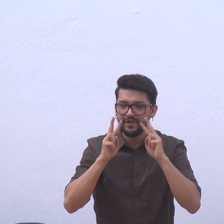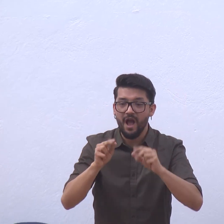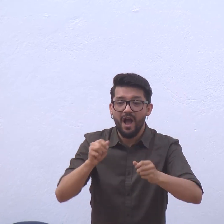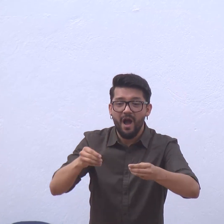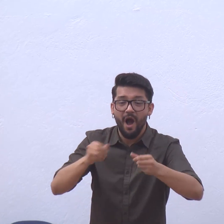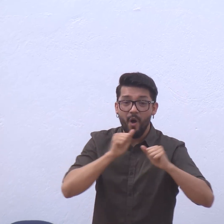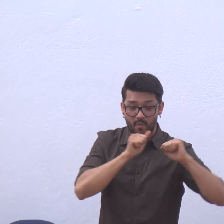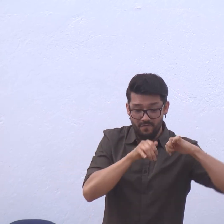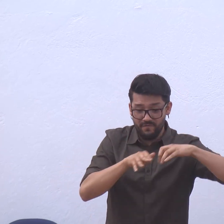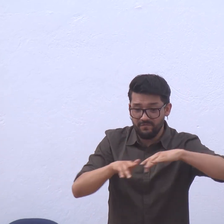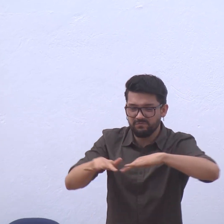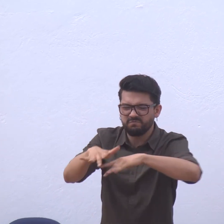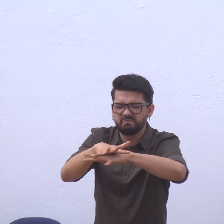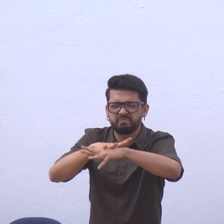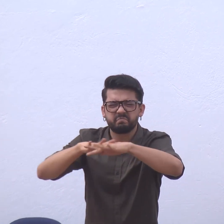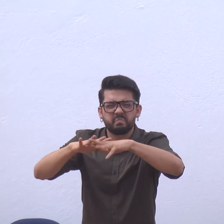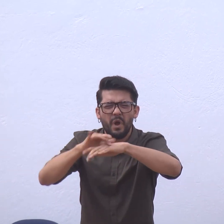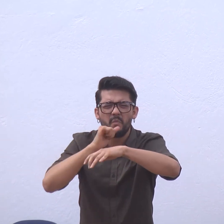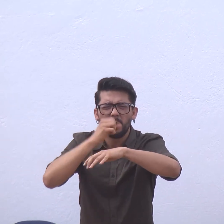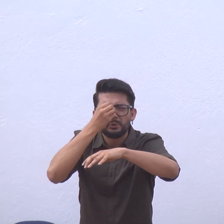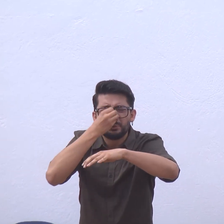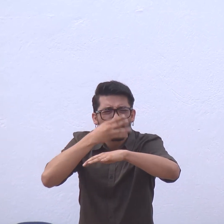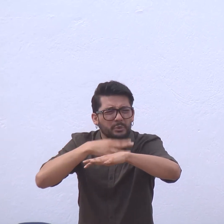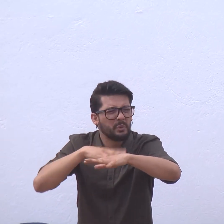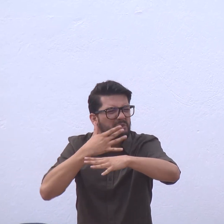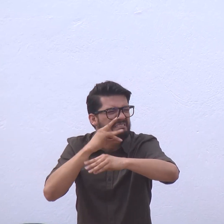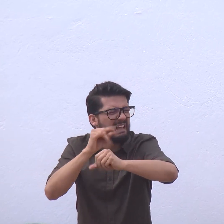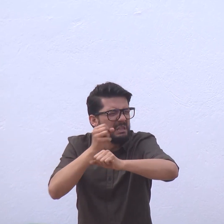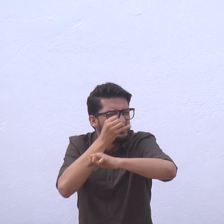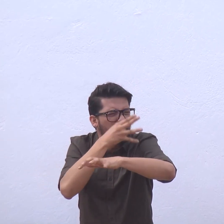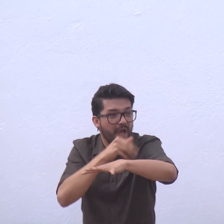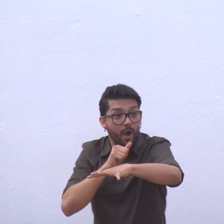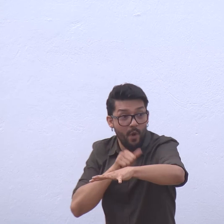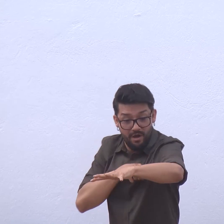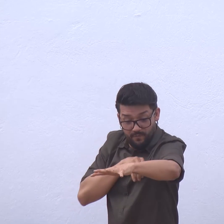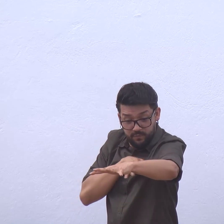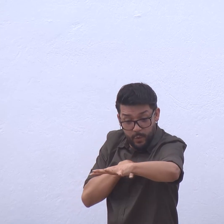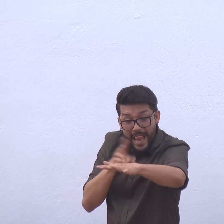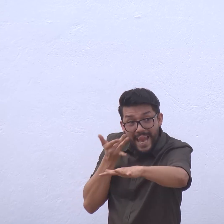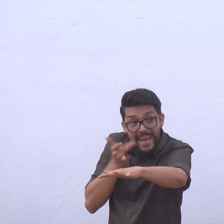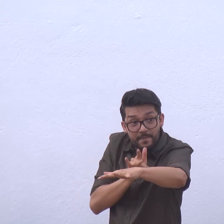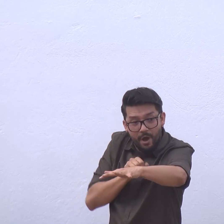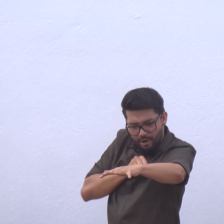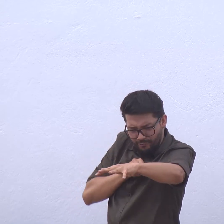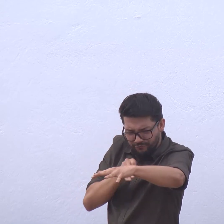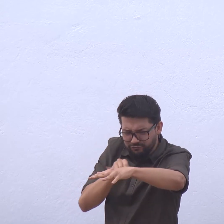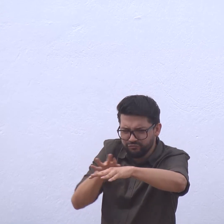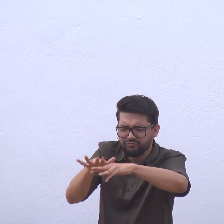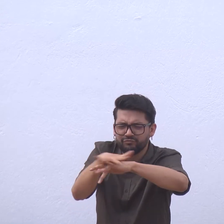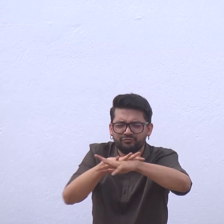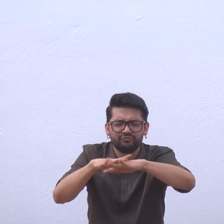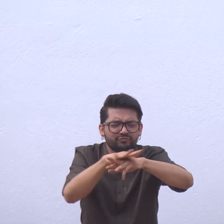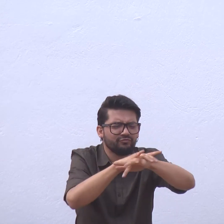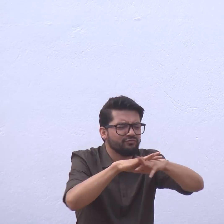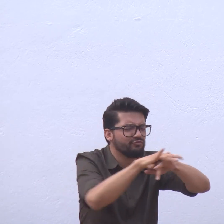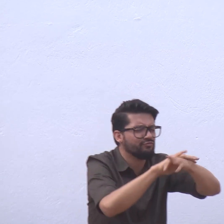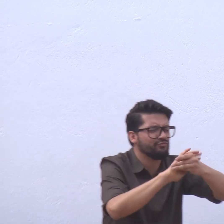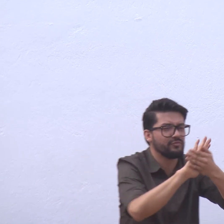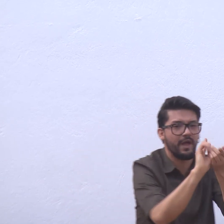Cargados de frutos y hojas para sanidad. Y cuando las aguas llegan al mar, se